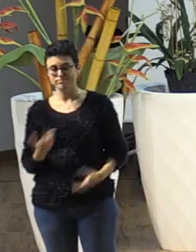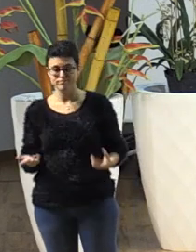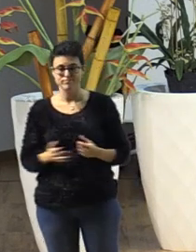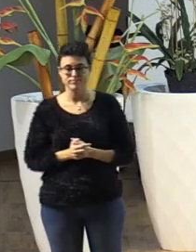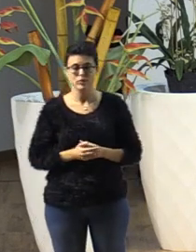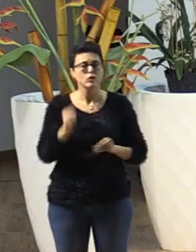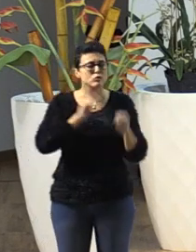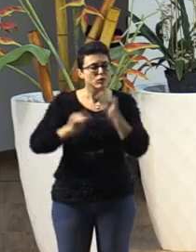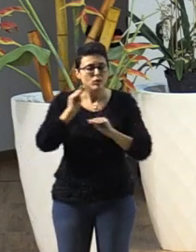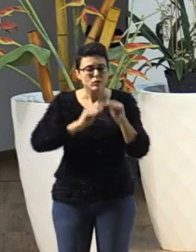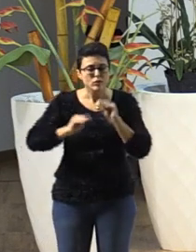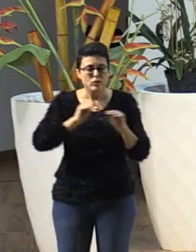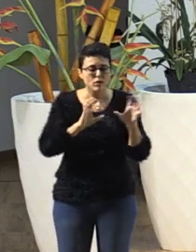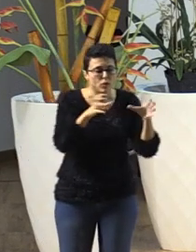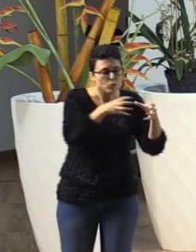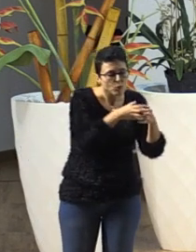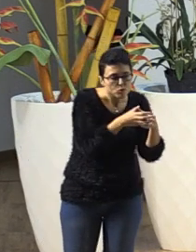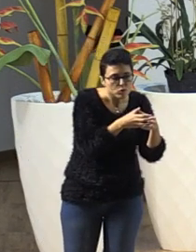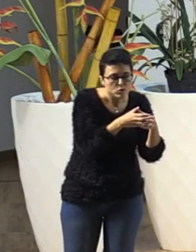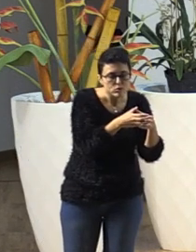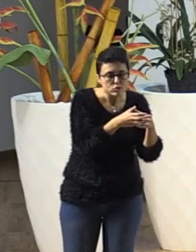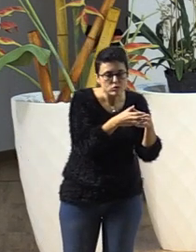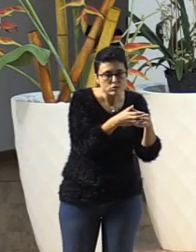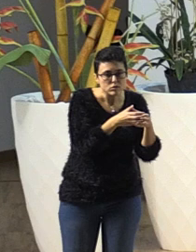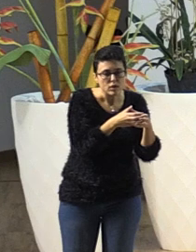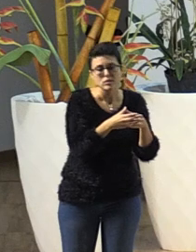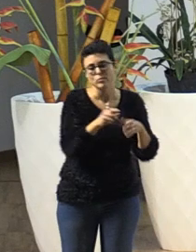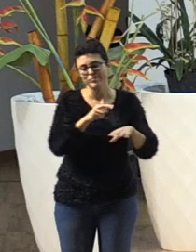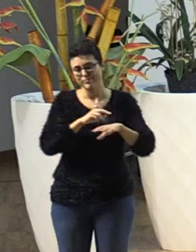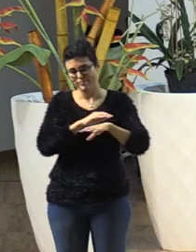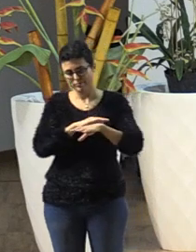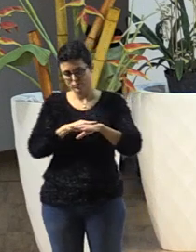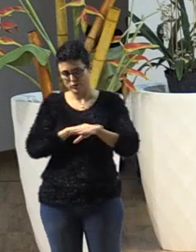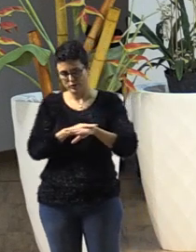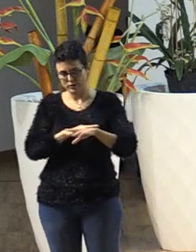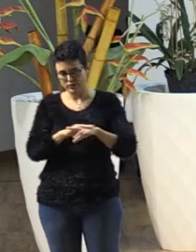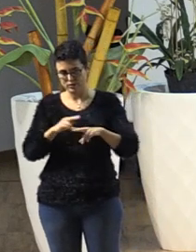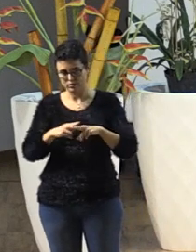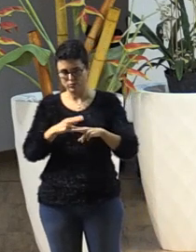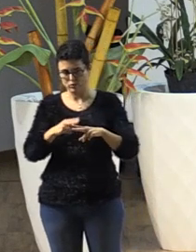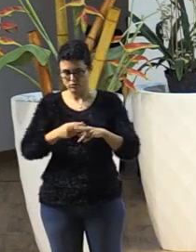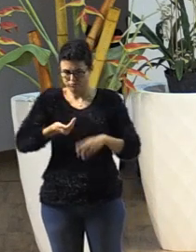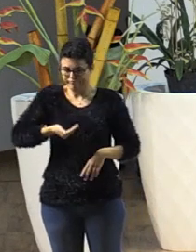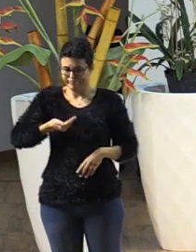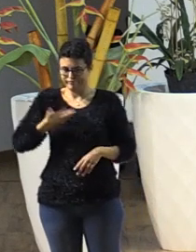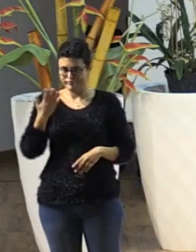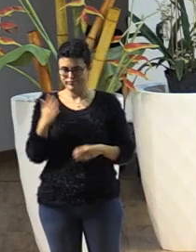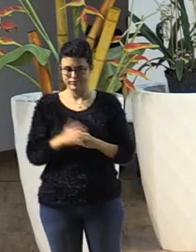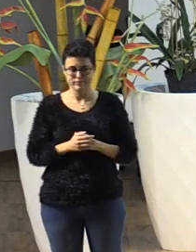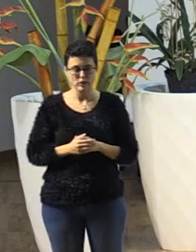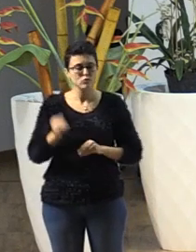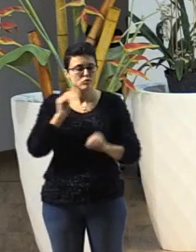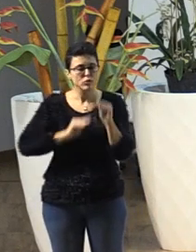solucionarlo de manera colectiva y entre todos es hacer política. Mayúsculas. Querer